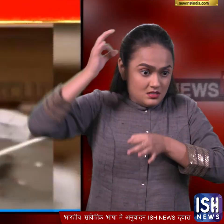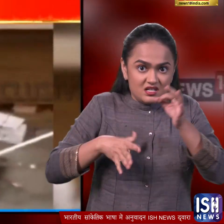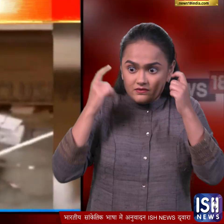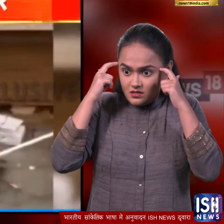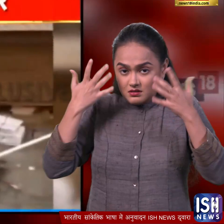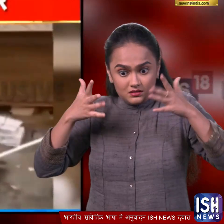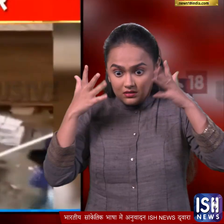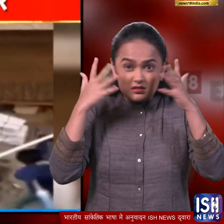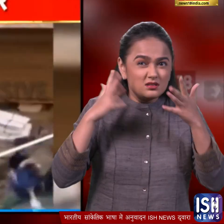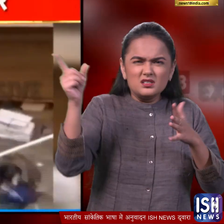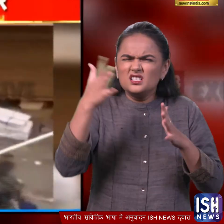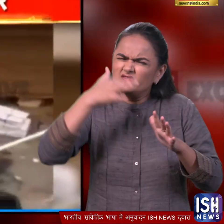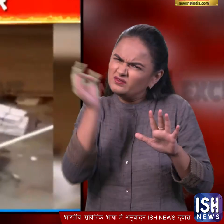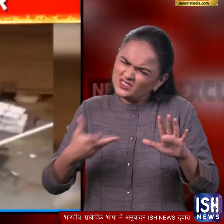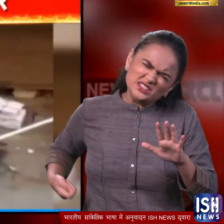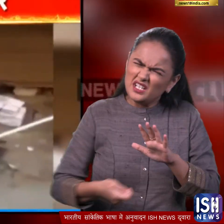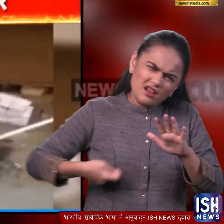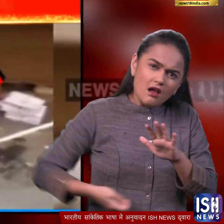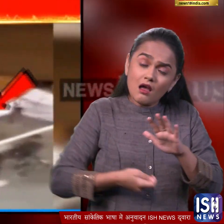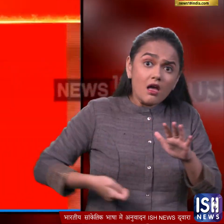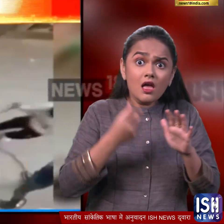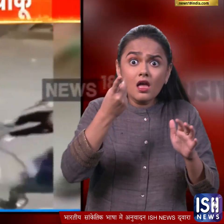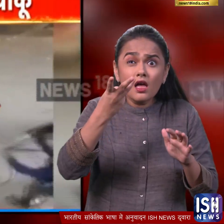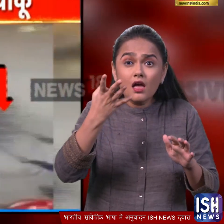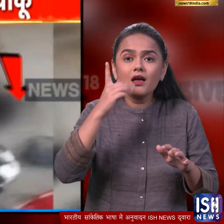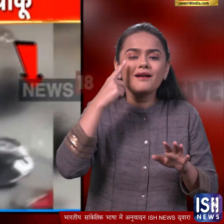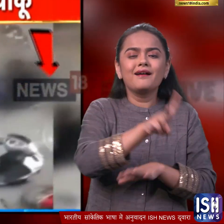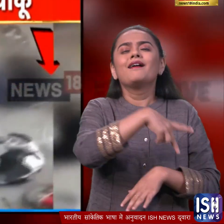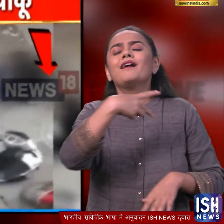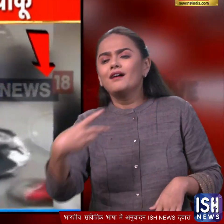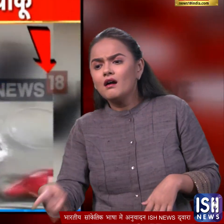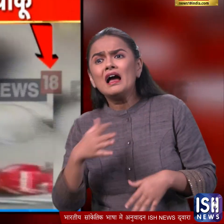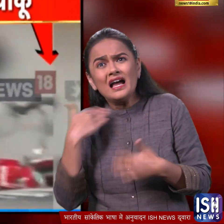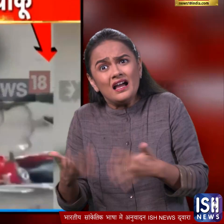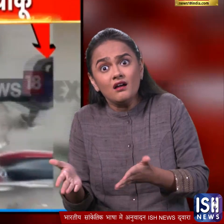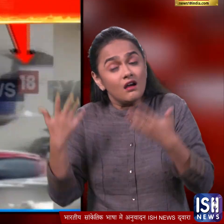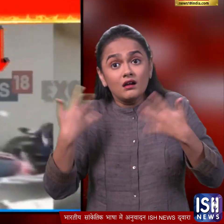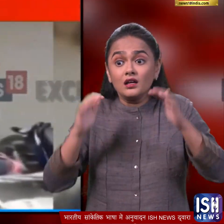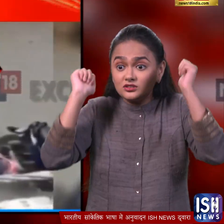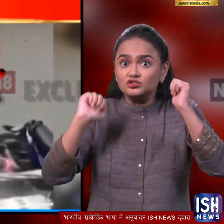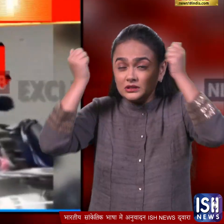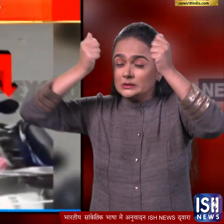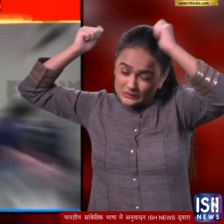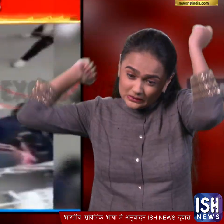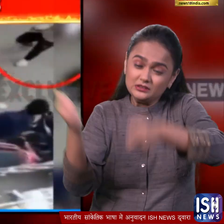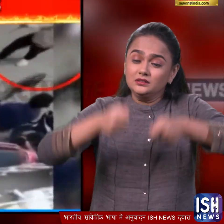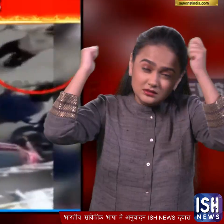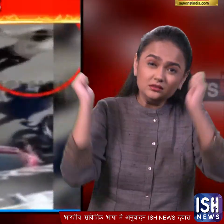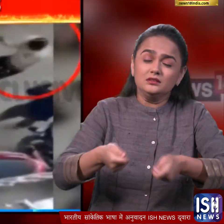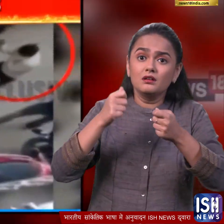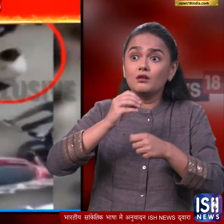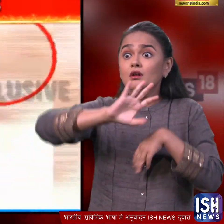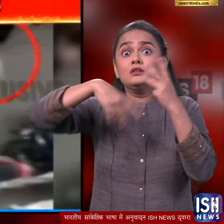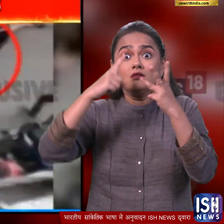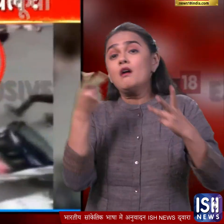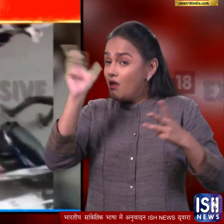सवार हो गया। वो लोग दनादन चाकुओं से उस लड़के को गोदते चले गए। जब वो जमीन पर गिर गया तो एक लड़के ने उसके सिर पर कुर्सियों से वार किया, तो वहीं दूसरा